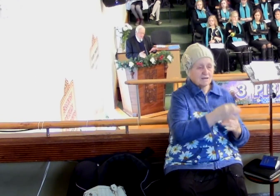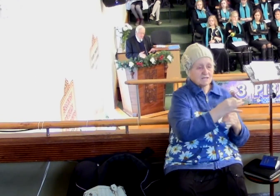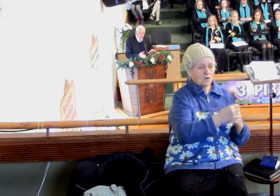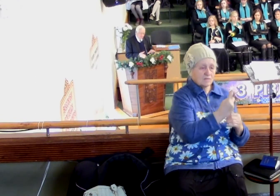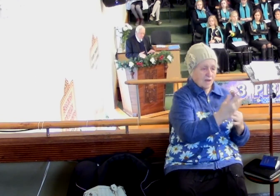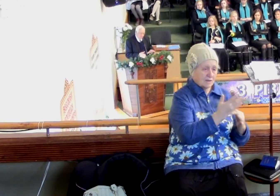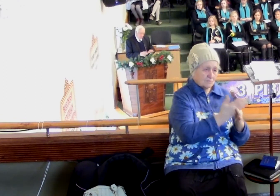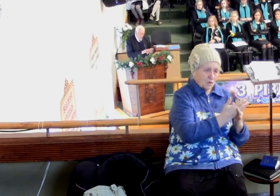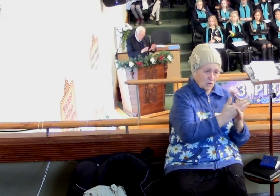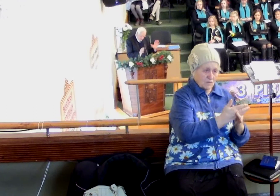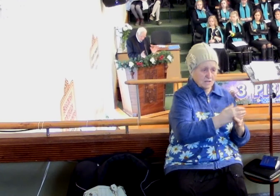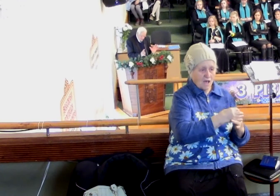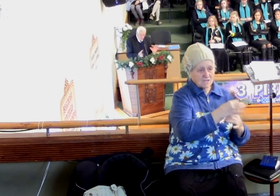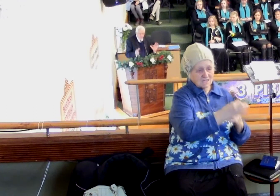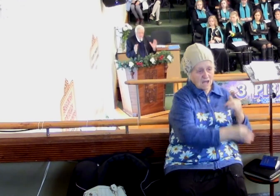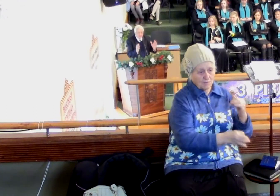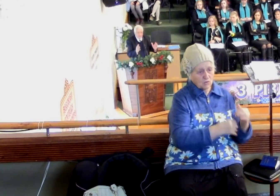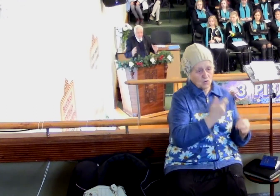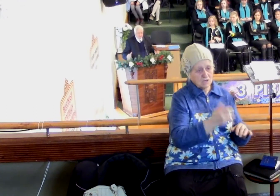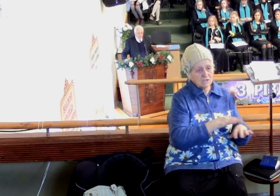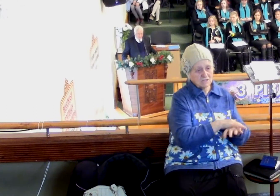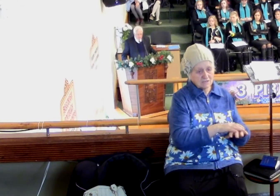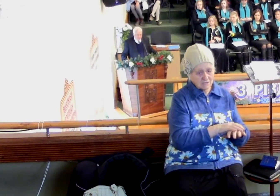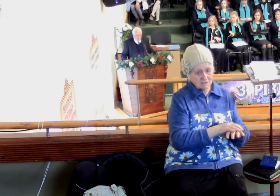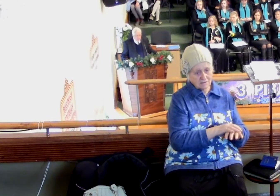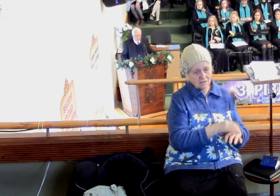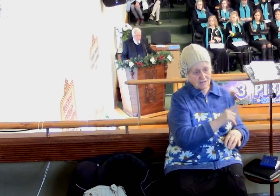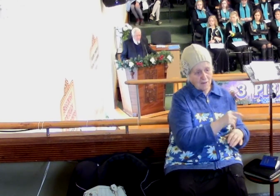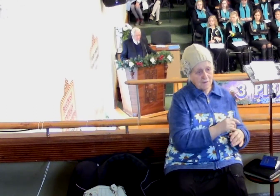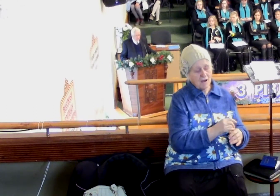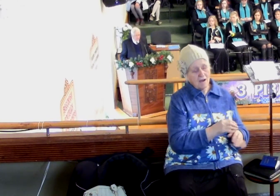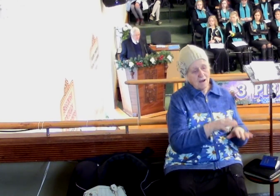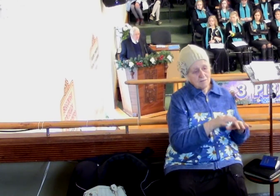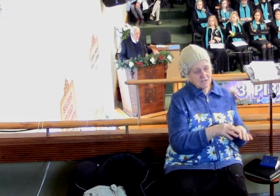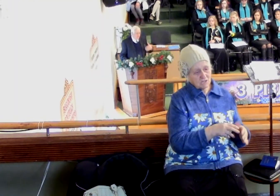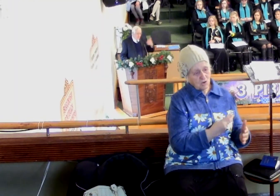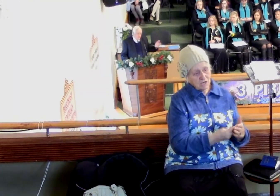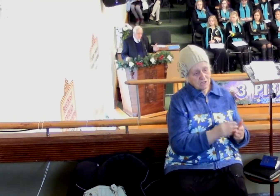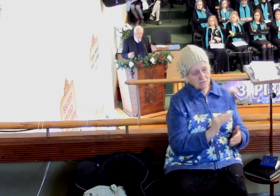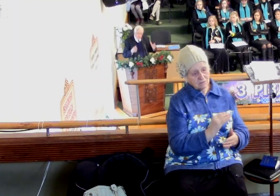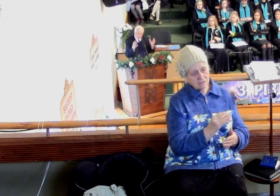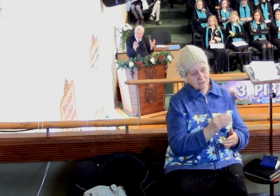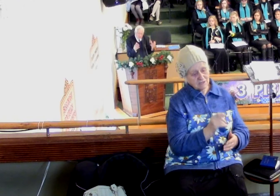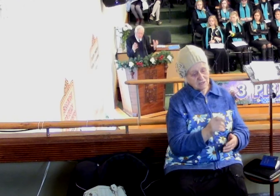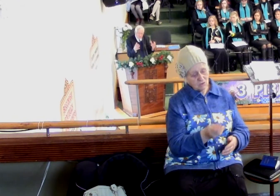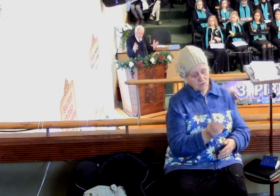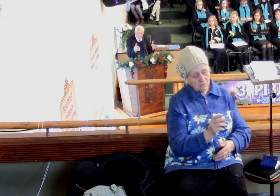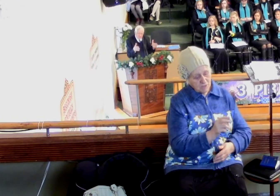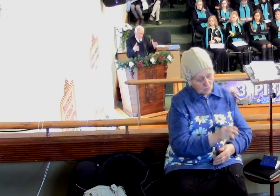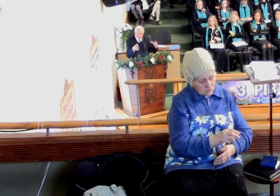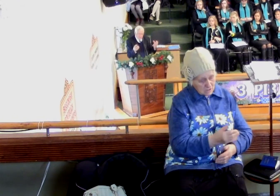христианство, там место лежит младенец. И люди приходят, ну, это